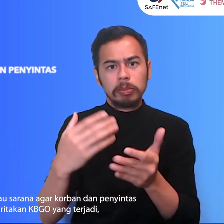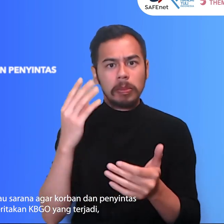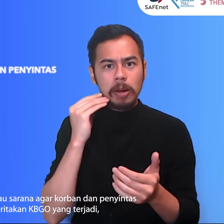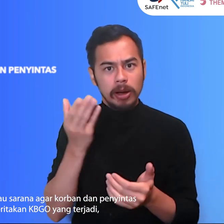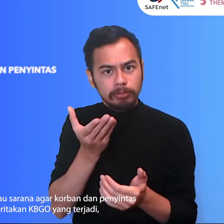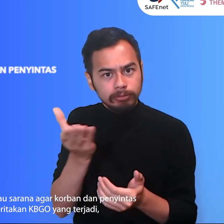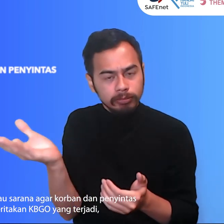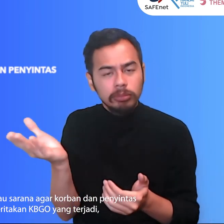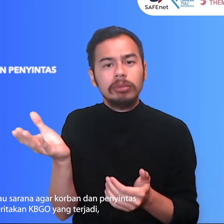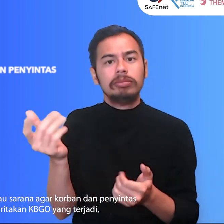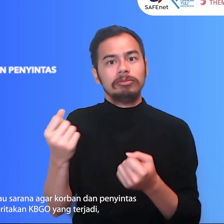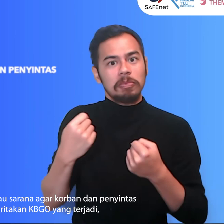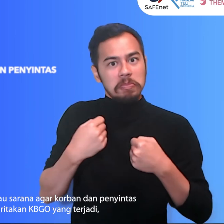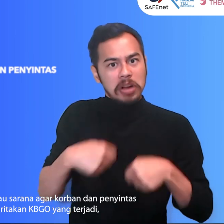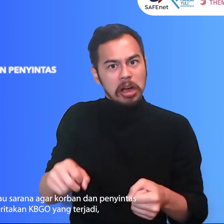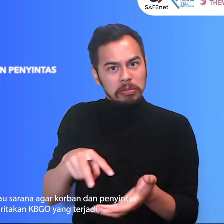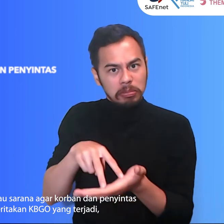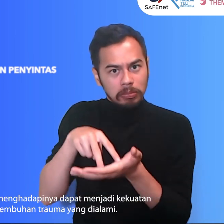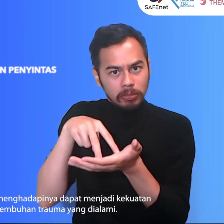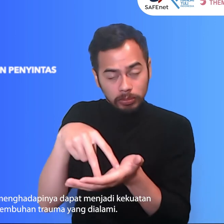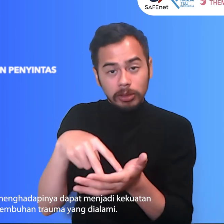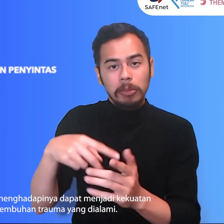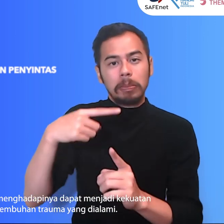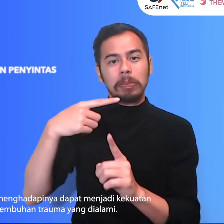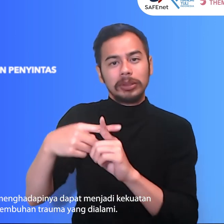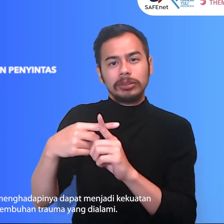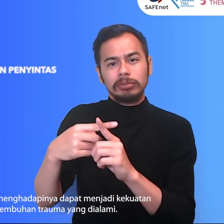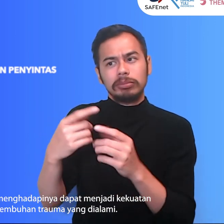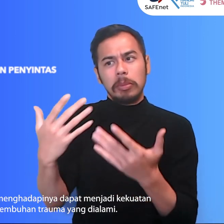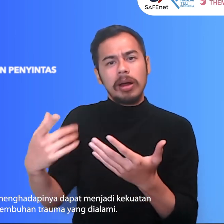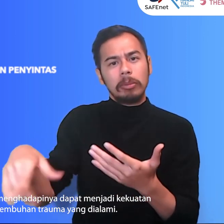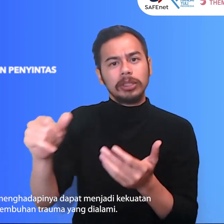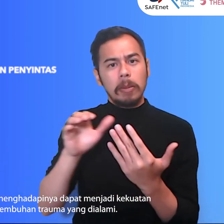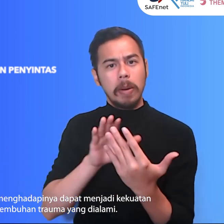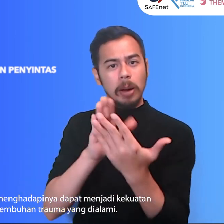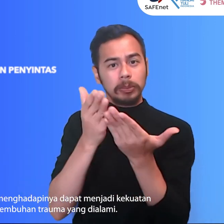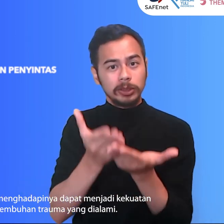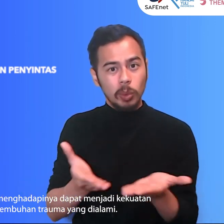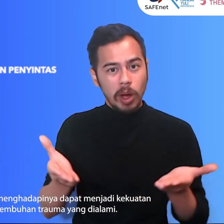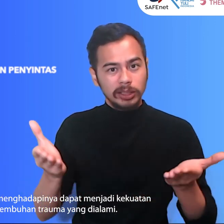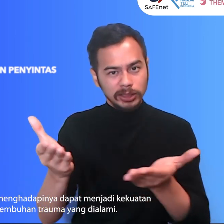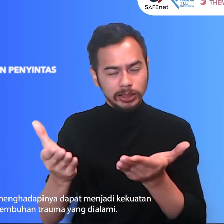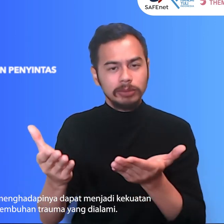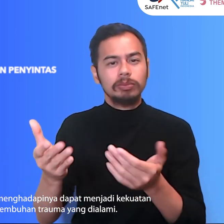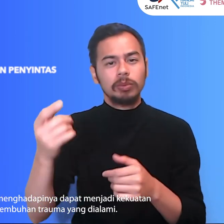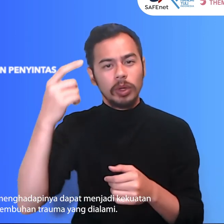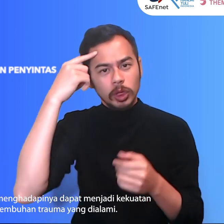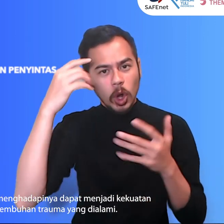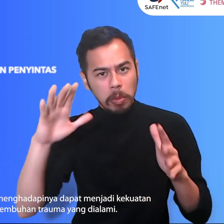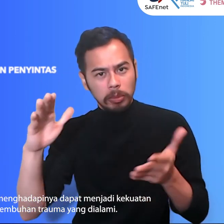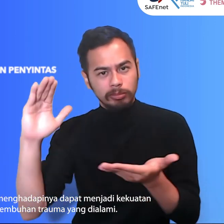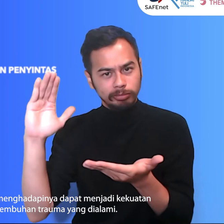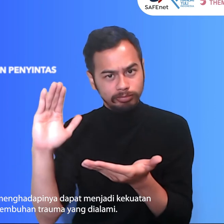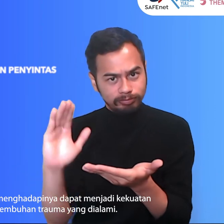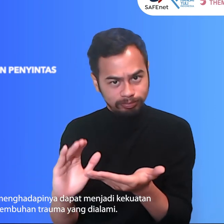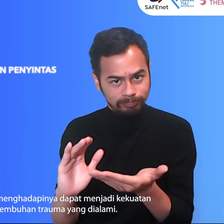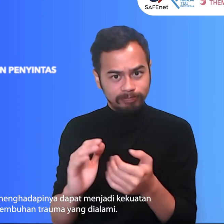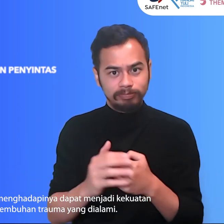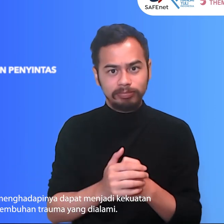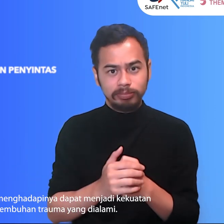agar korban dan penyintas dapat menceritakan KB Geo yang terjadi serta keberanian dan cara menghadapinya